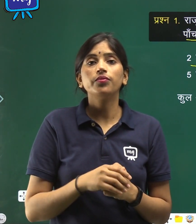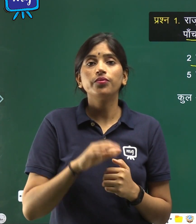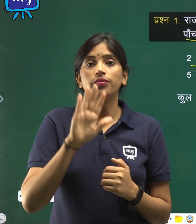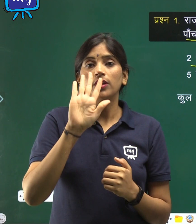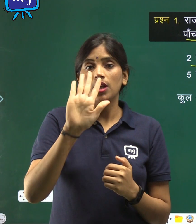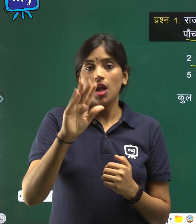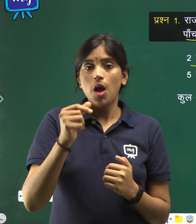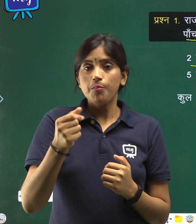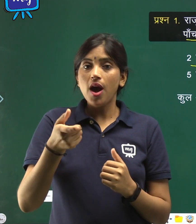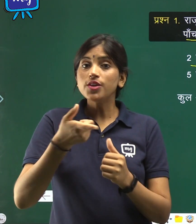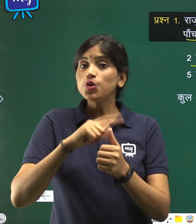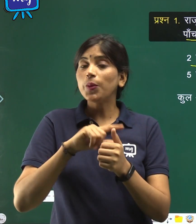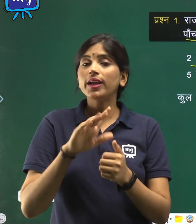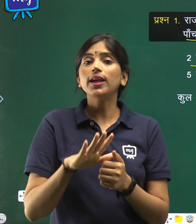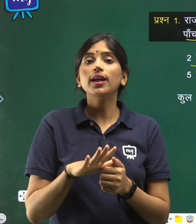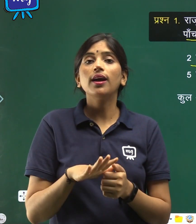5 रुपए के